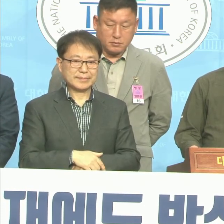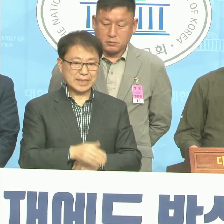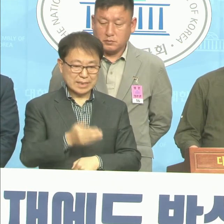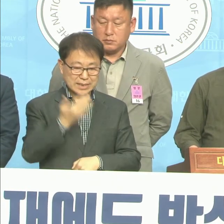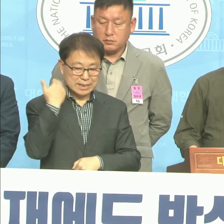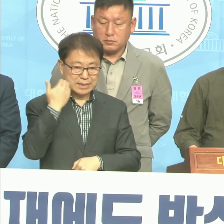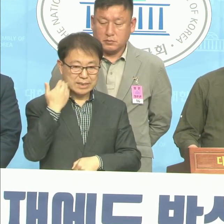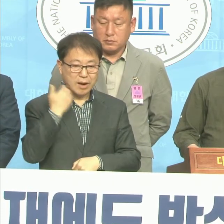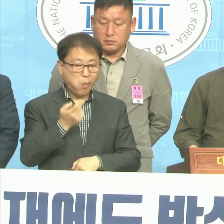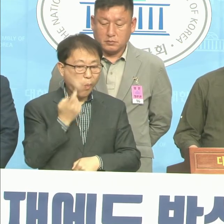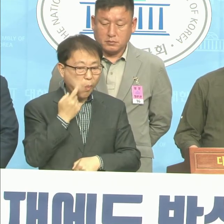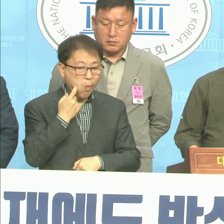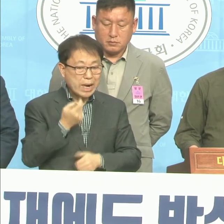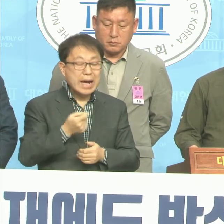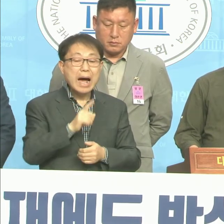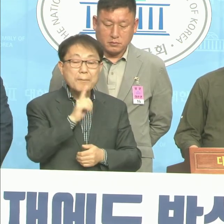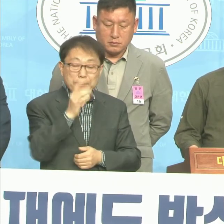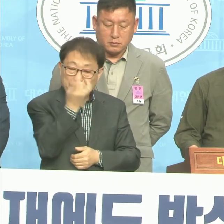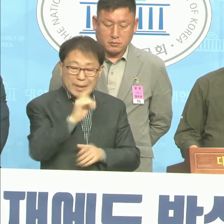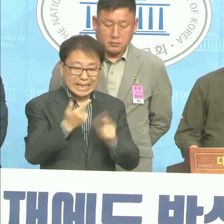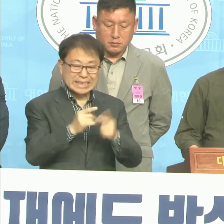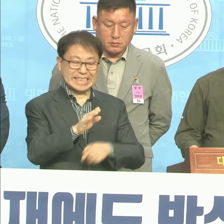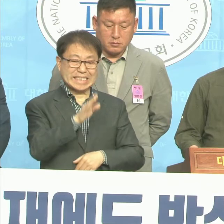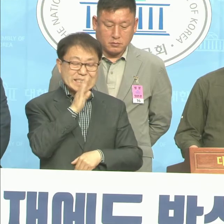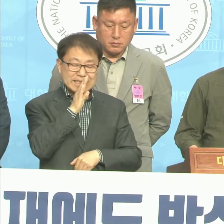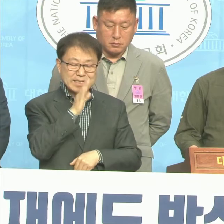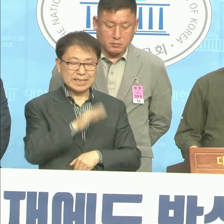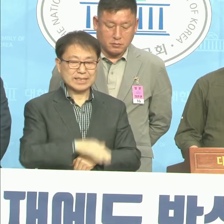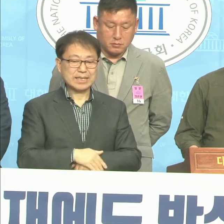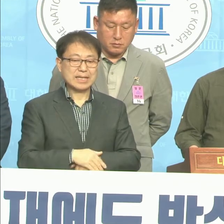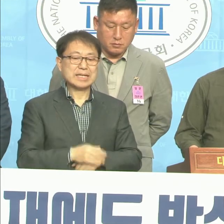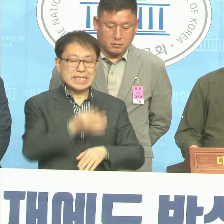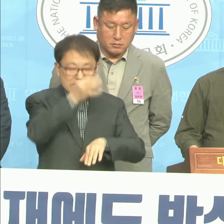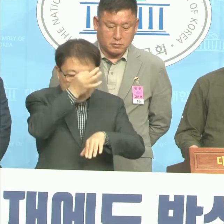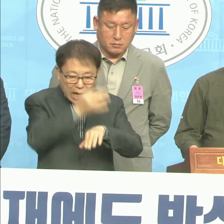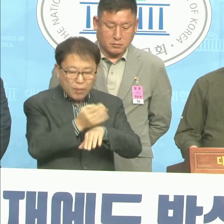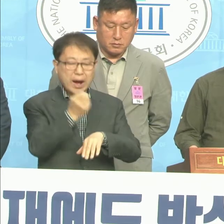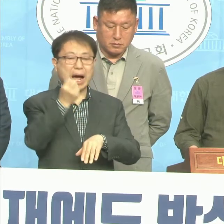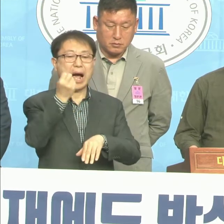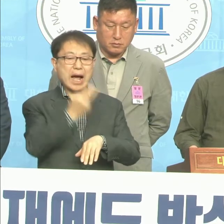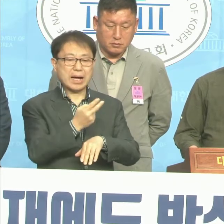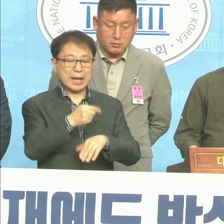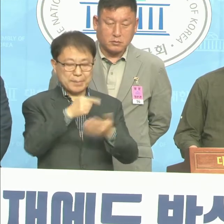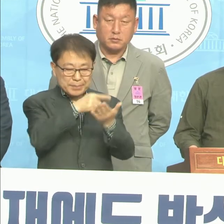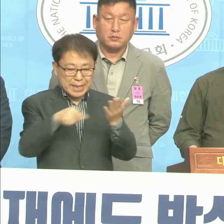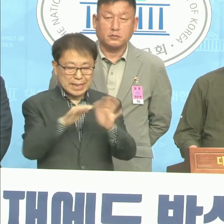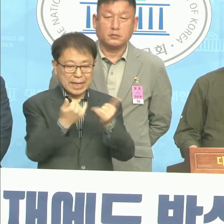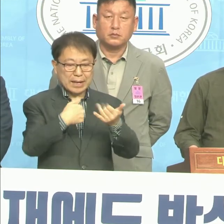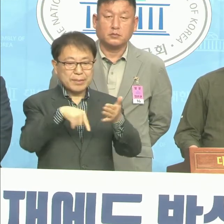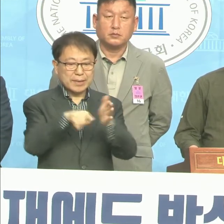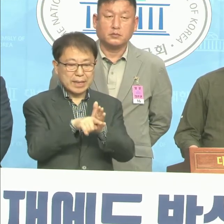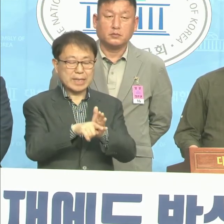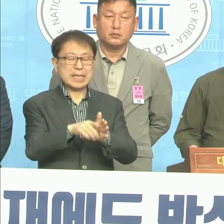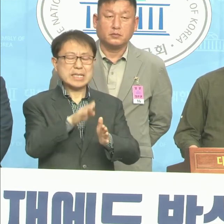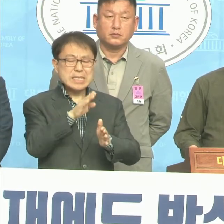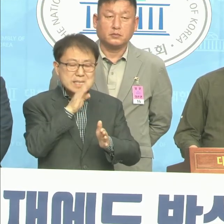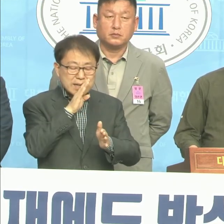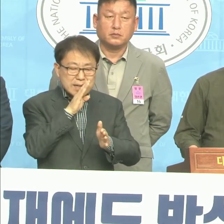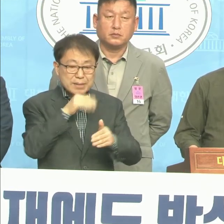4대 편 거짓말 보 변명이 아닌 진정성 있는 사과와 더불어 비전 역사에 대한 납득할만한